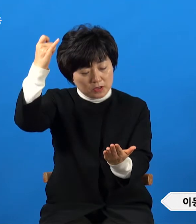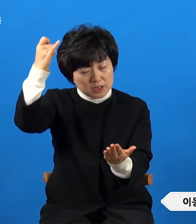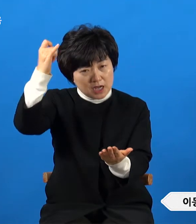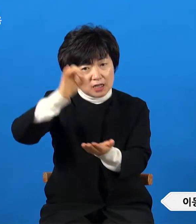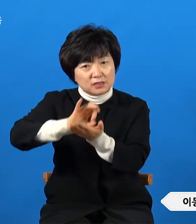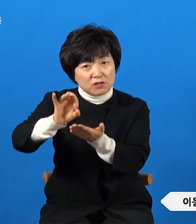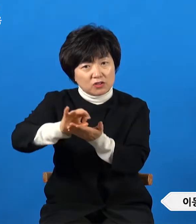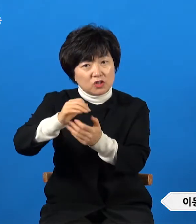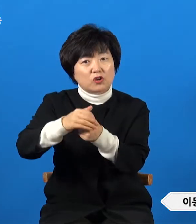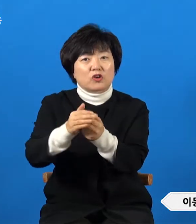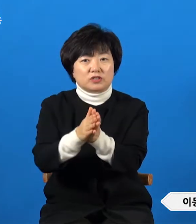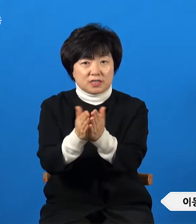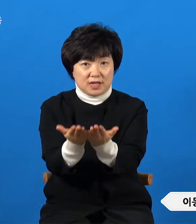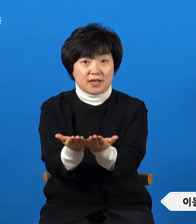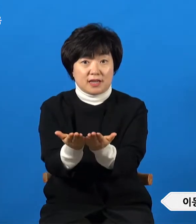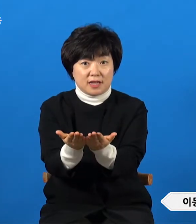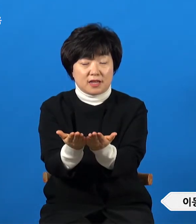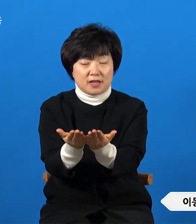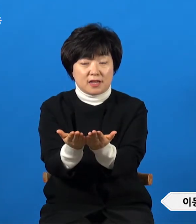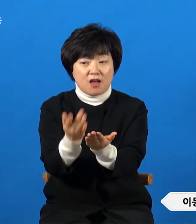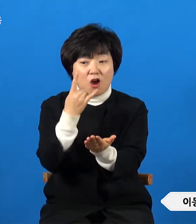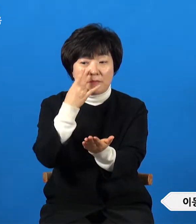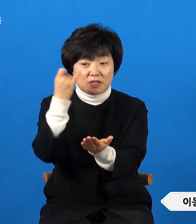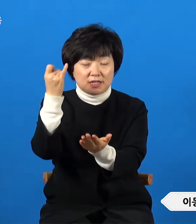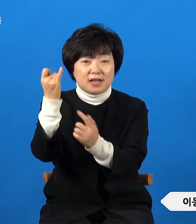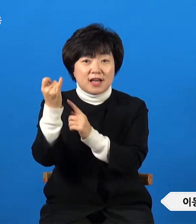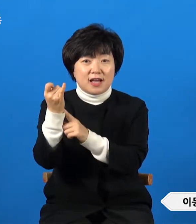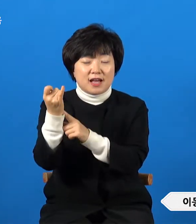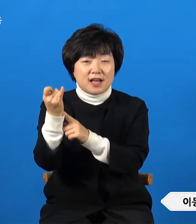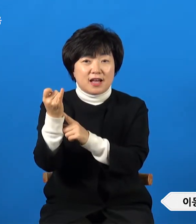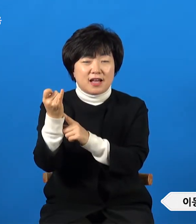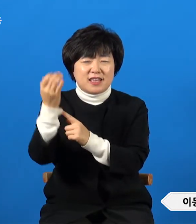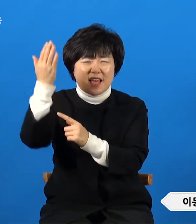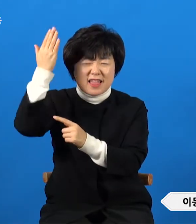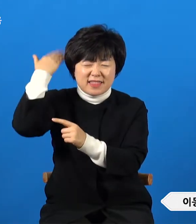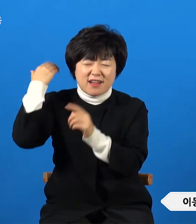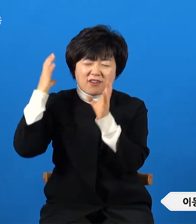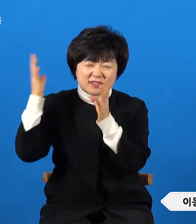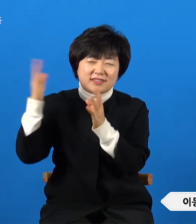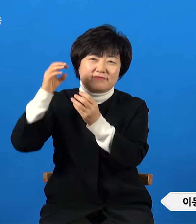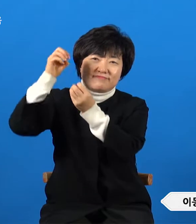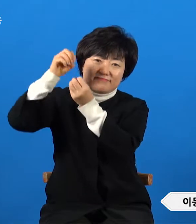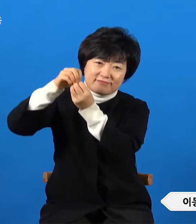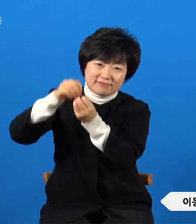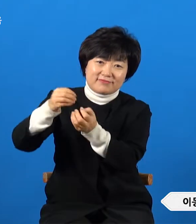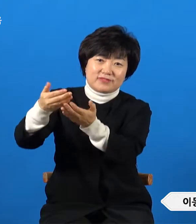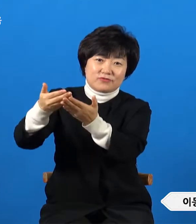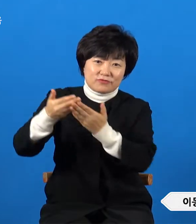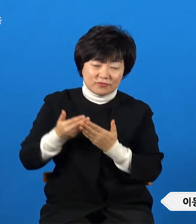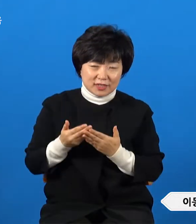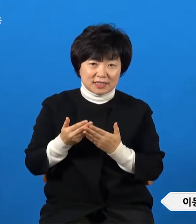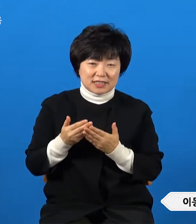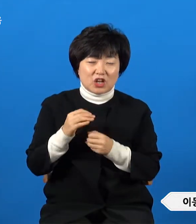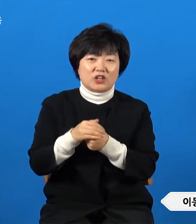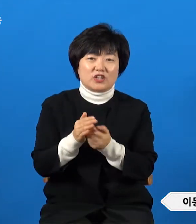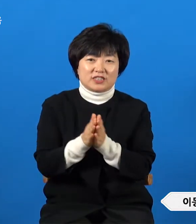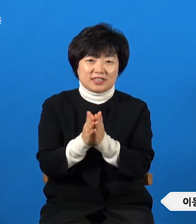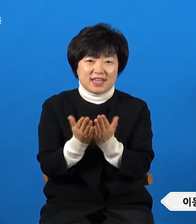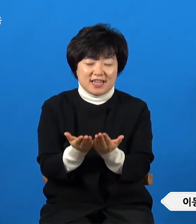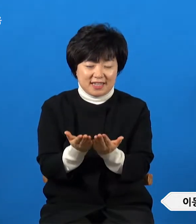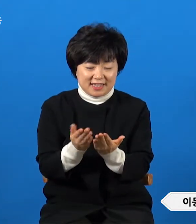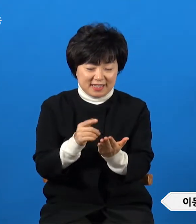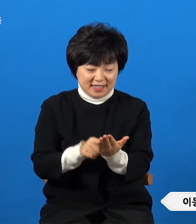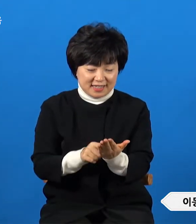것을 생각해냈습니다. 어머니가 마치 유산처럼 자기에게 남겼던 그 성경을 마침 가지고 있는 거예요. 그